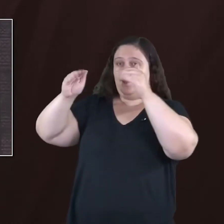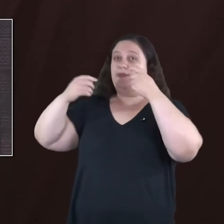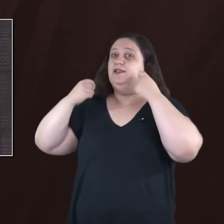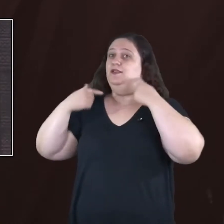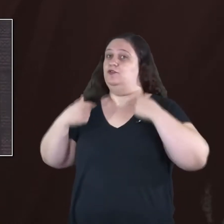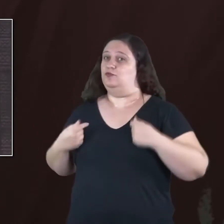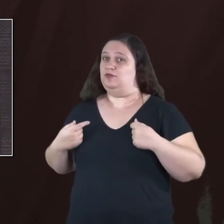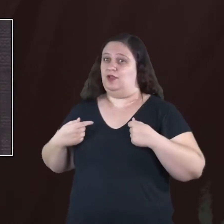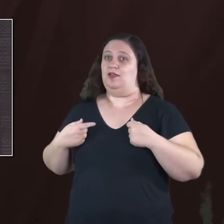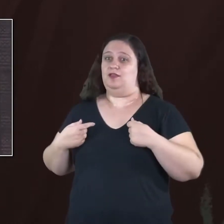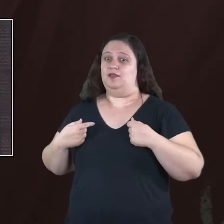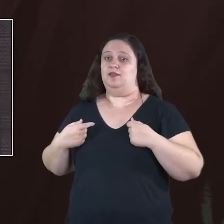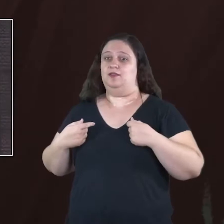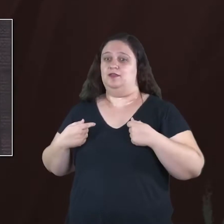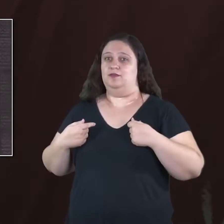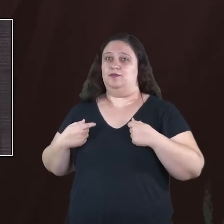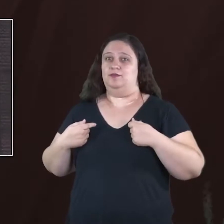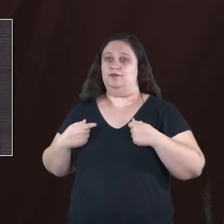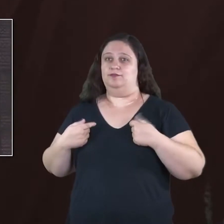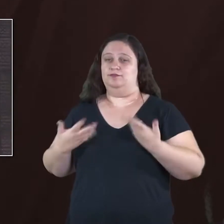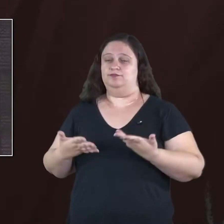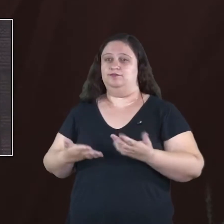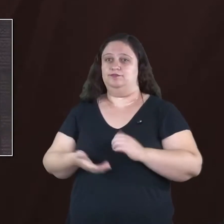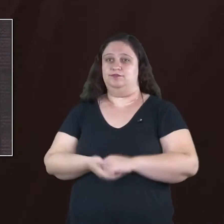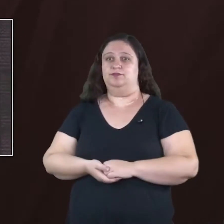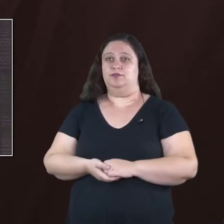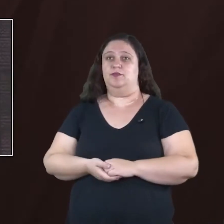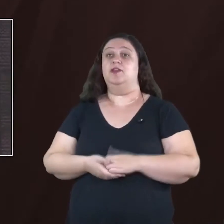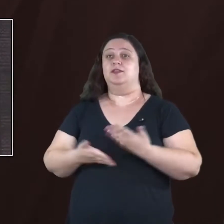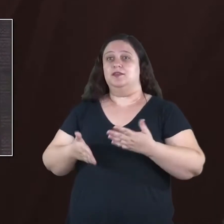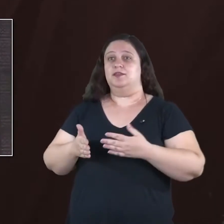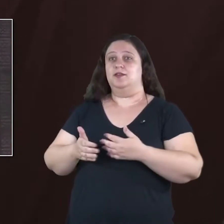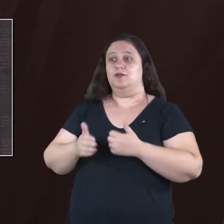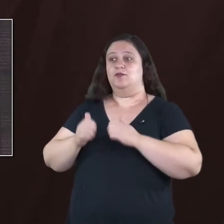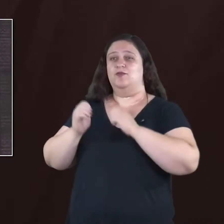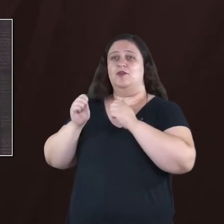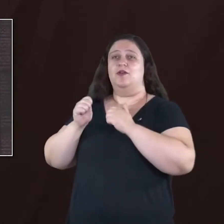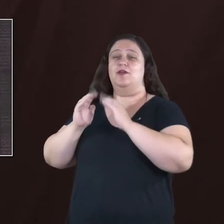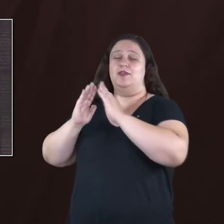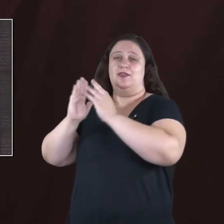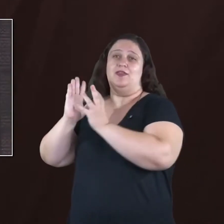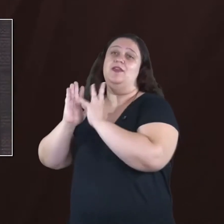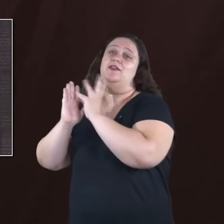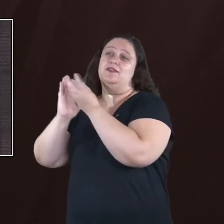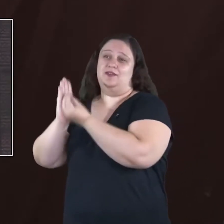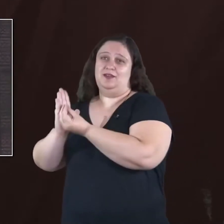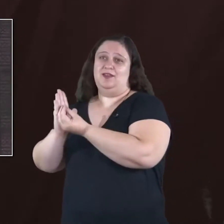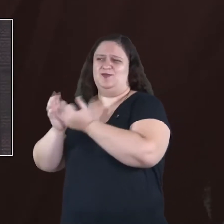um zelo sem entendimento. Ele perseguiu a igreja, ele colocou